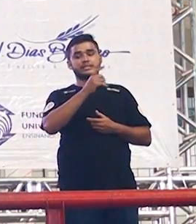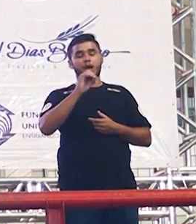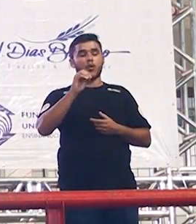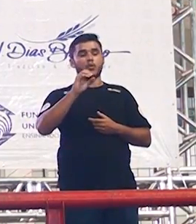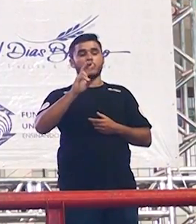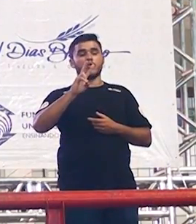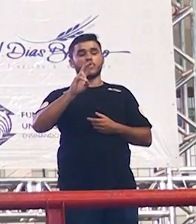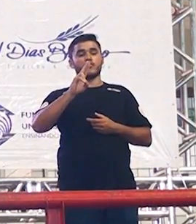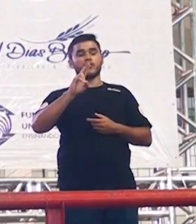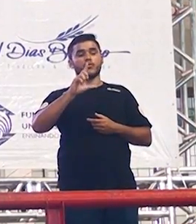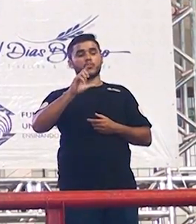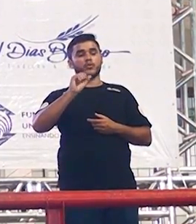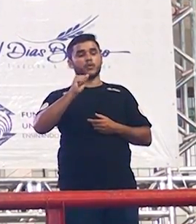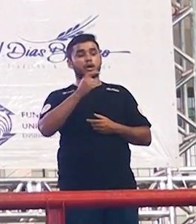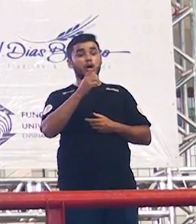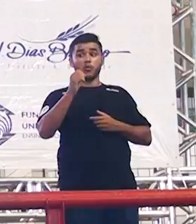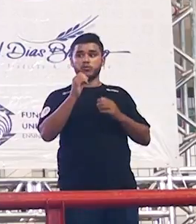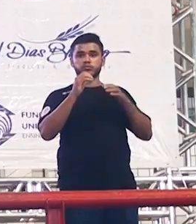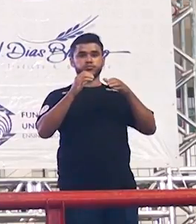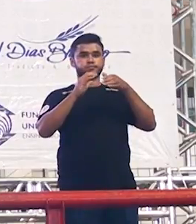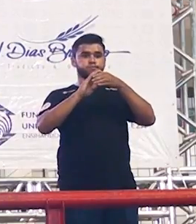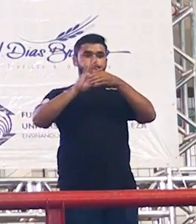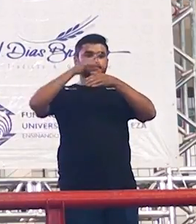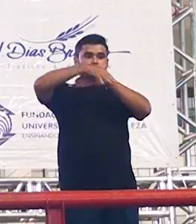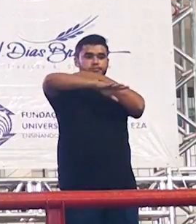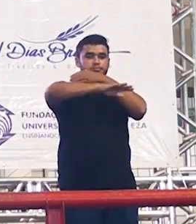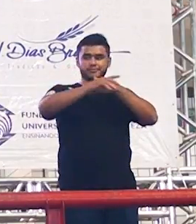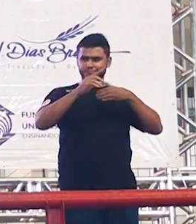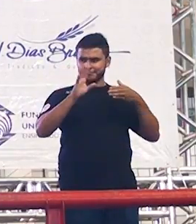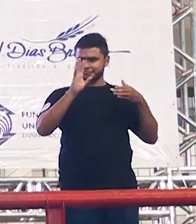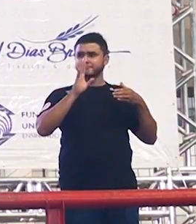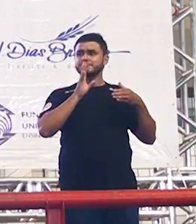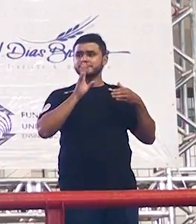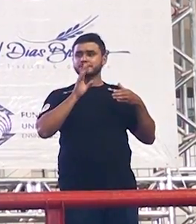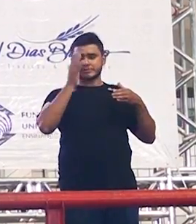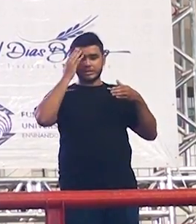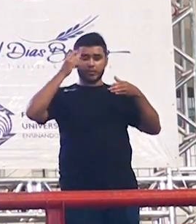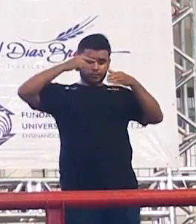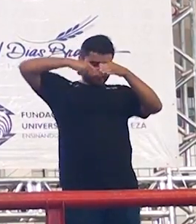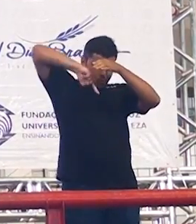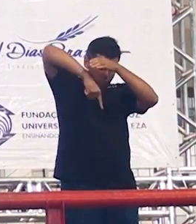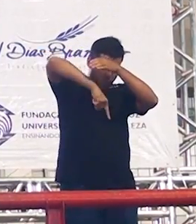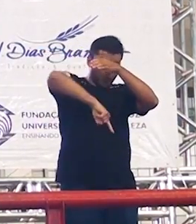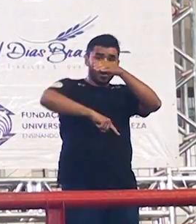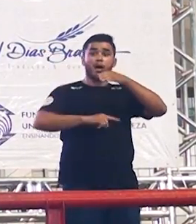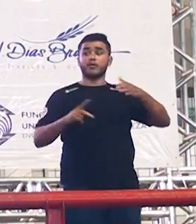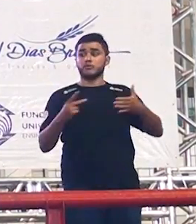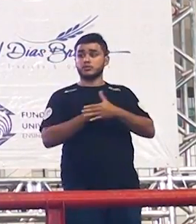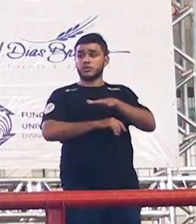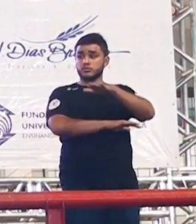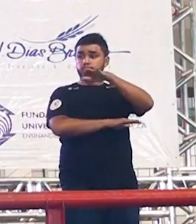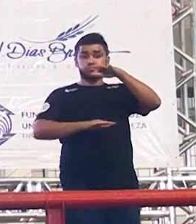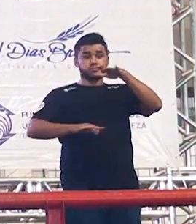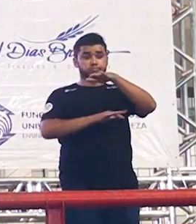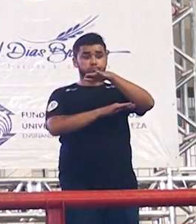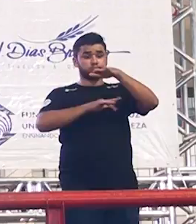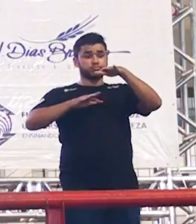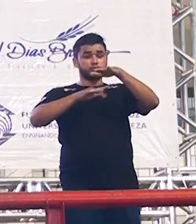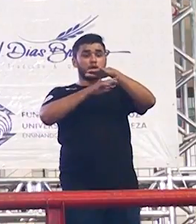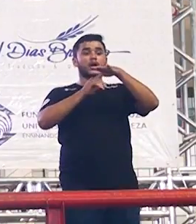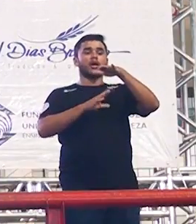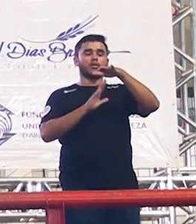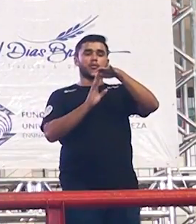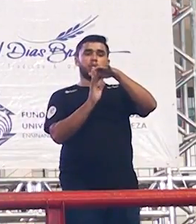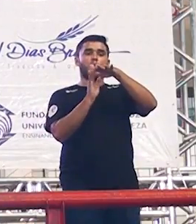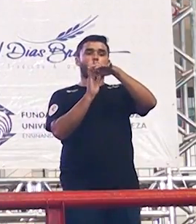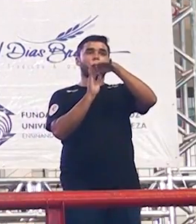Essa energia que fica acumulada no solo, que pode gerar uma erupção vulcânica, essa energia pode ser canalizada. Eu posso